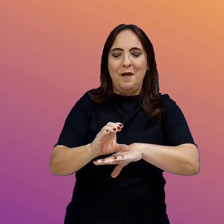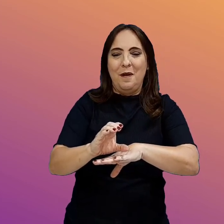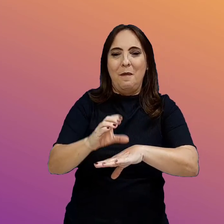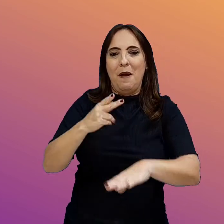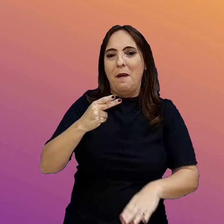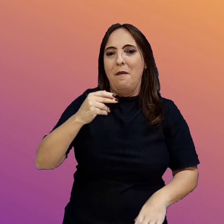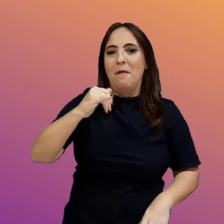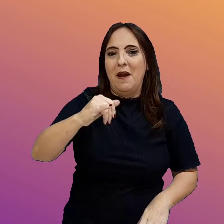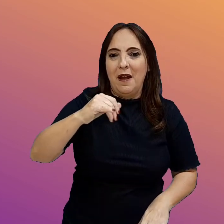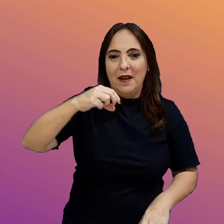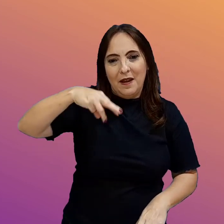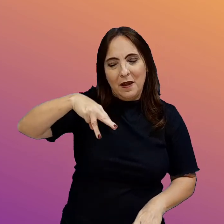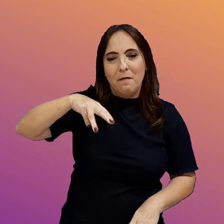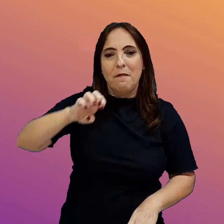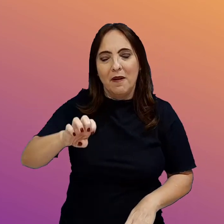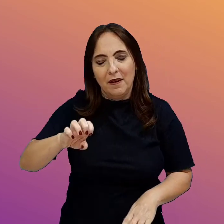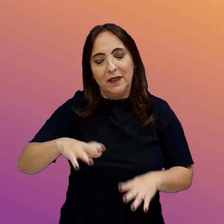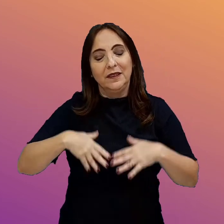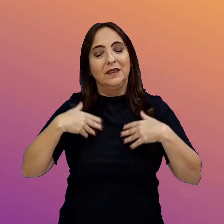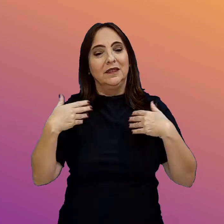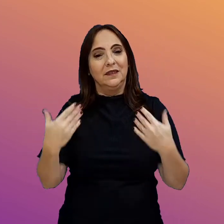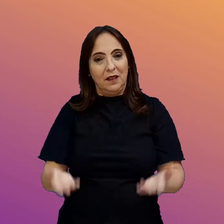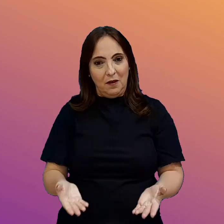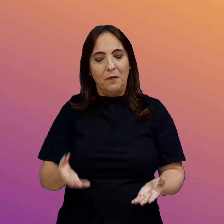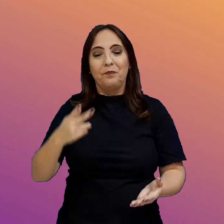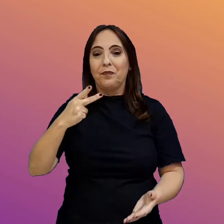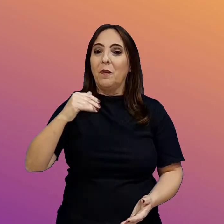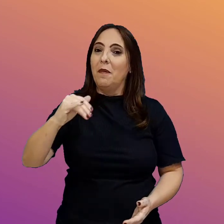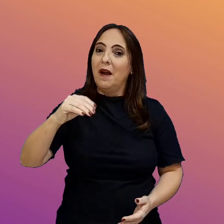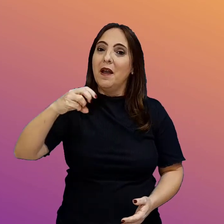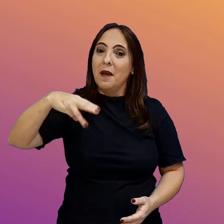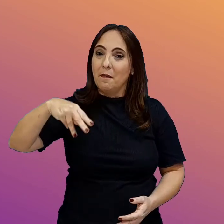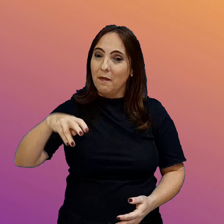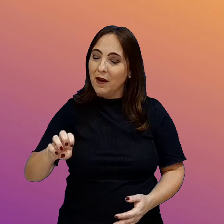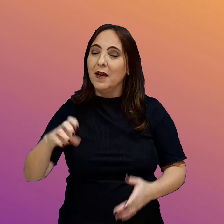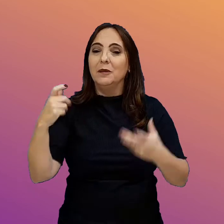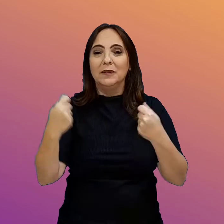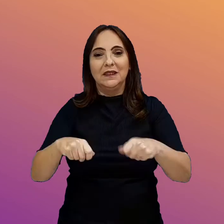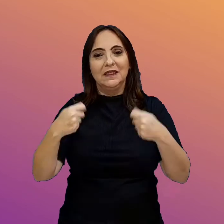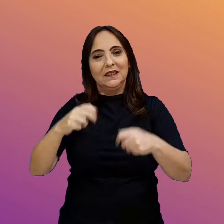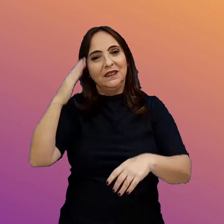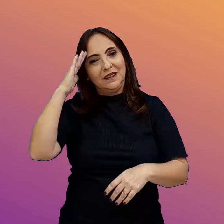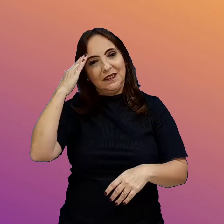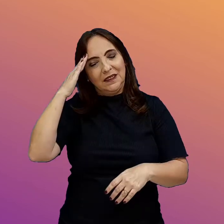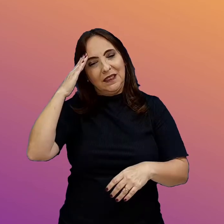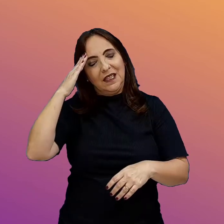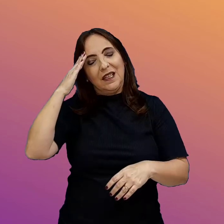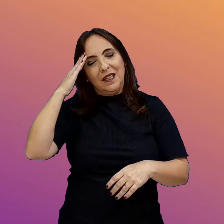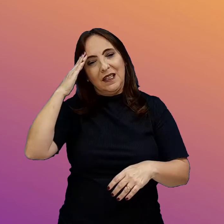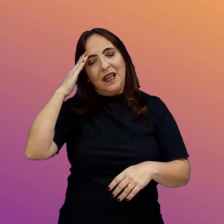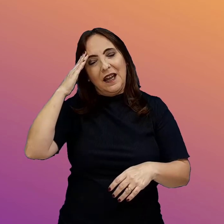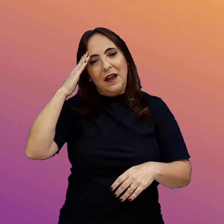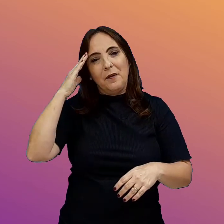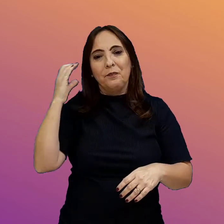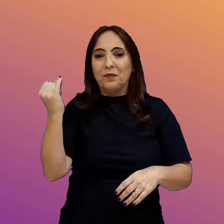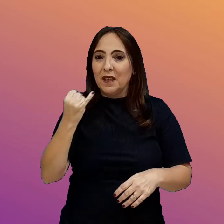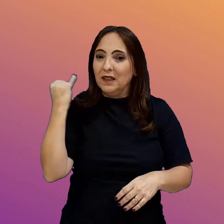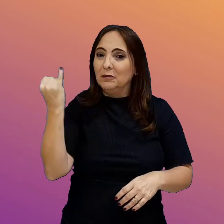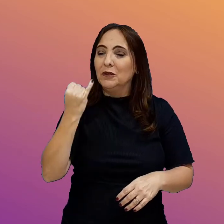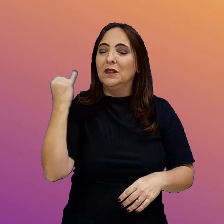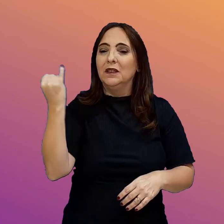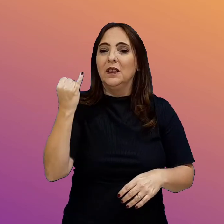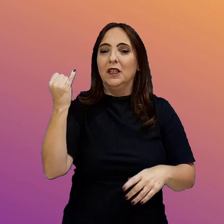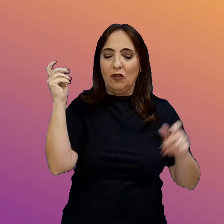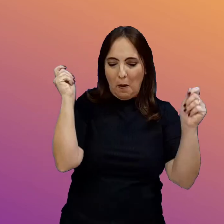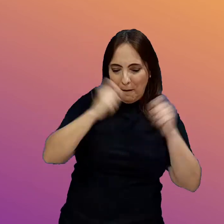de alguma forma, entender e compreender a necessidade de se capacitar. E se